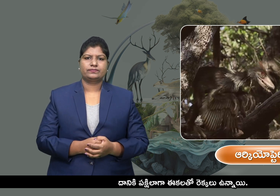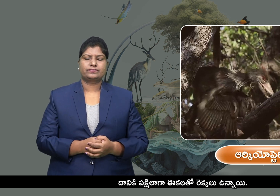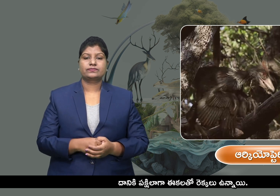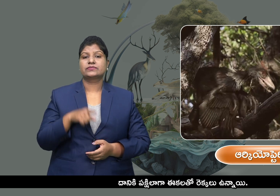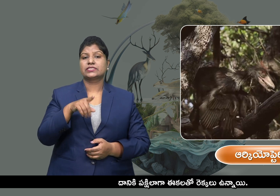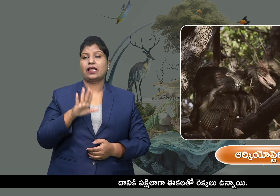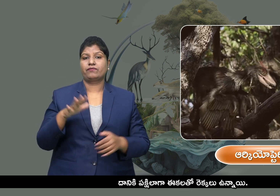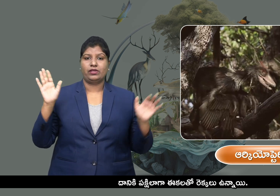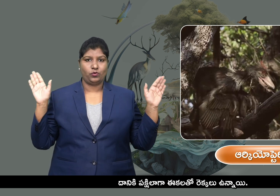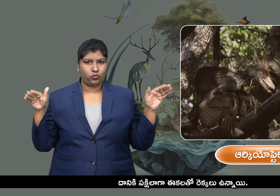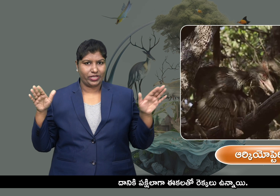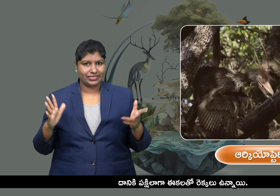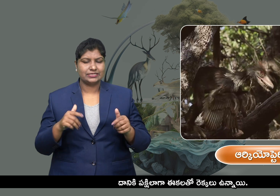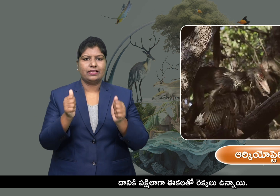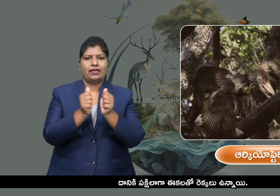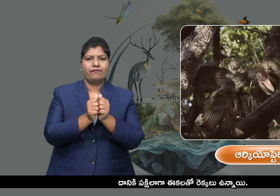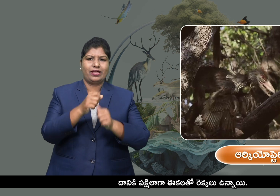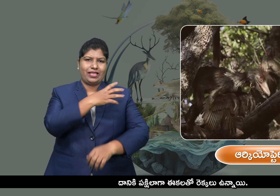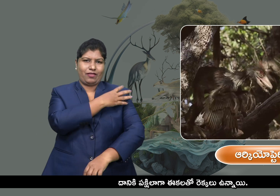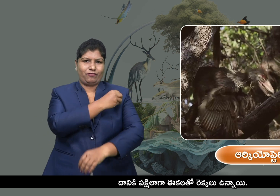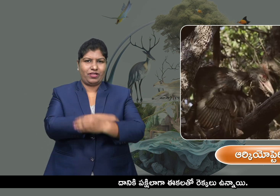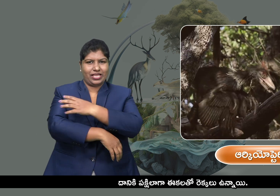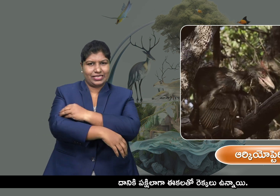దానికి పక్షిలాగా ఈకలతో రెక్కలు ఉన్నాయి.